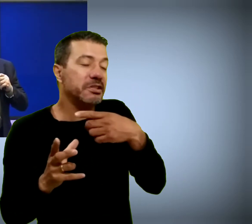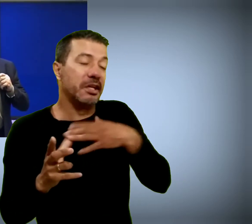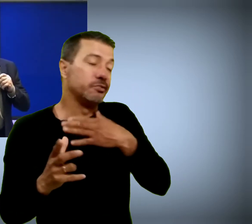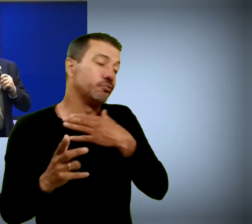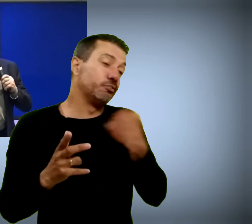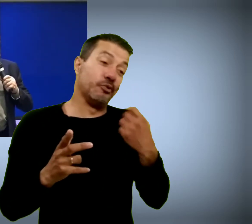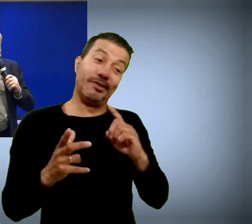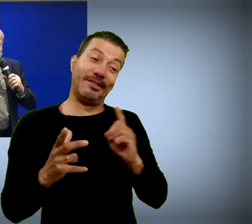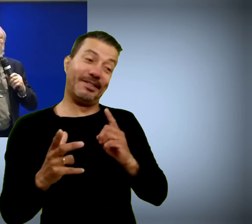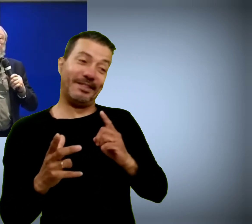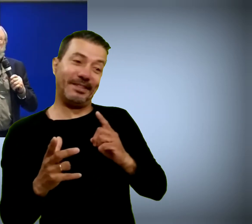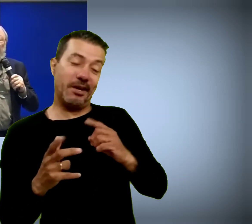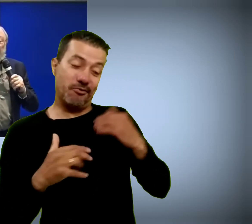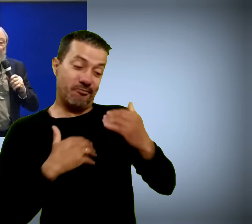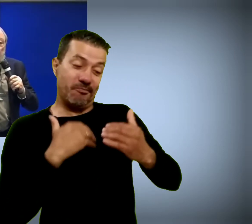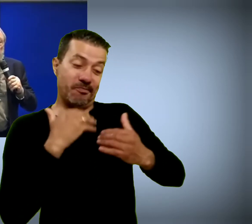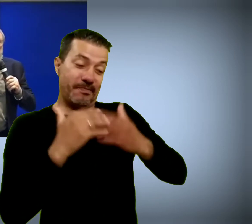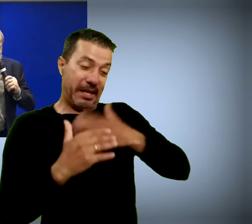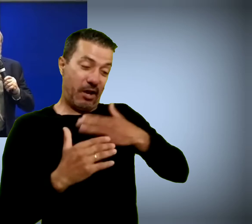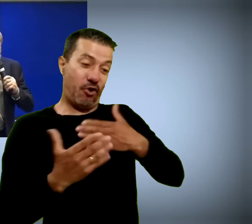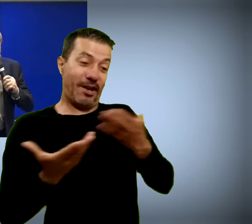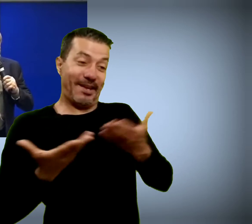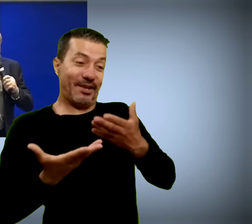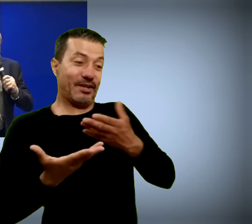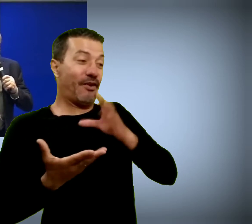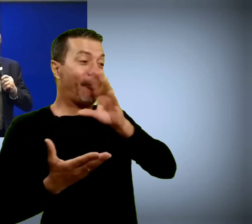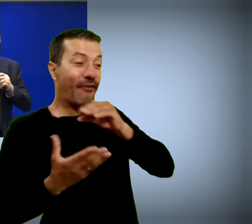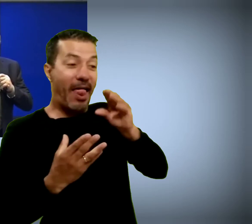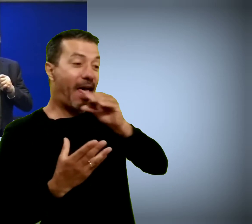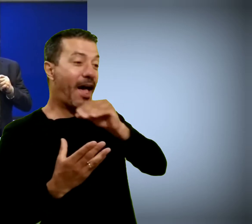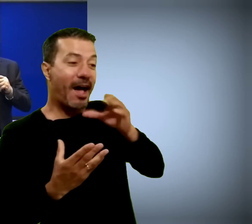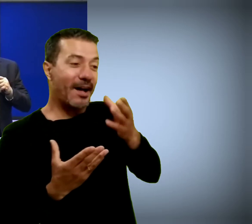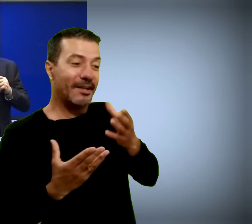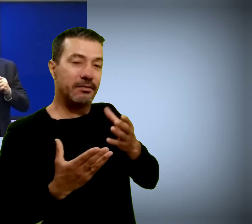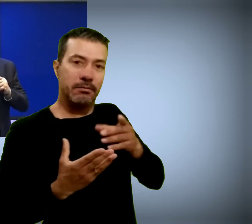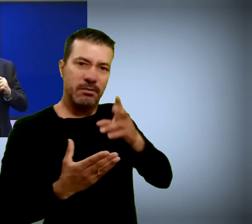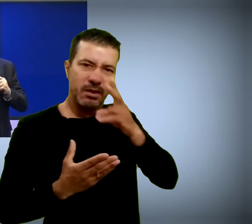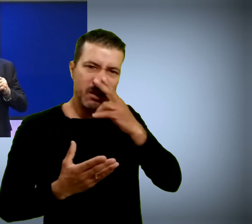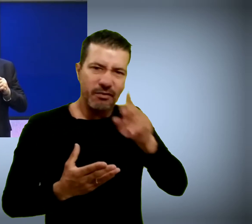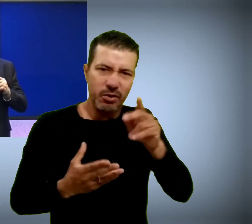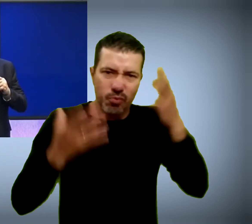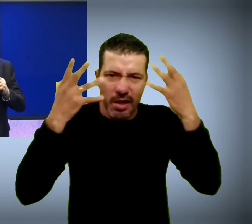de não morrer, eu me desenvolvi, eu estou falando. Você já viu algum bicho falar?